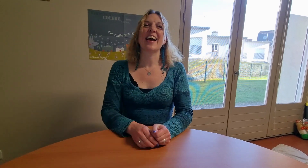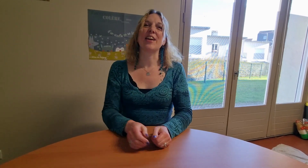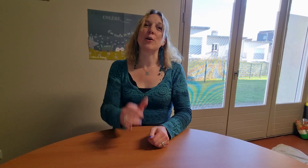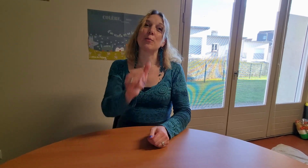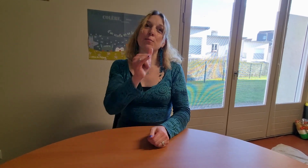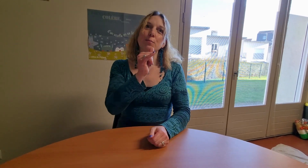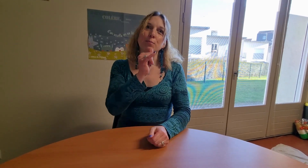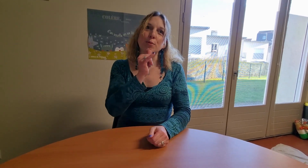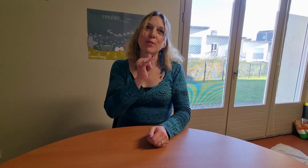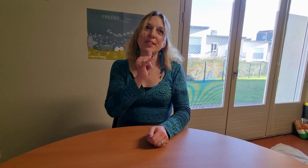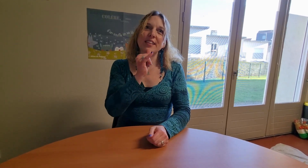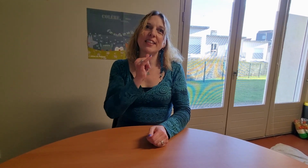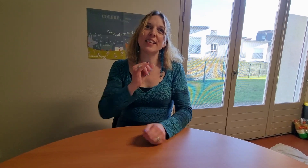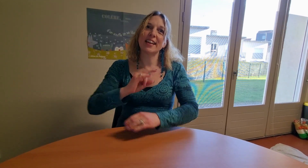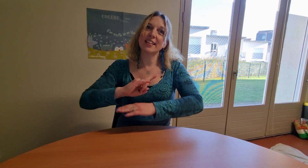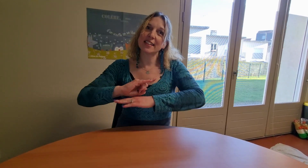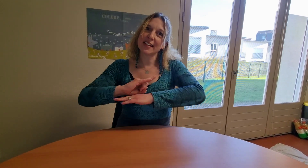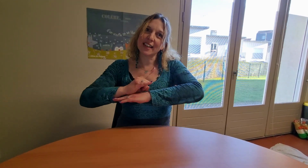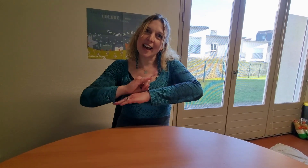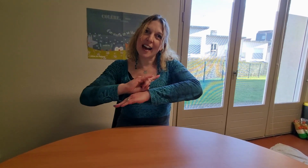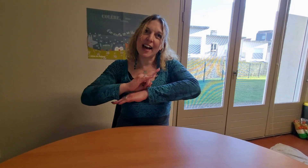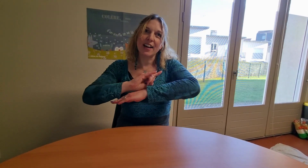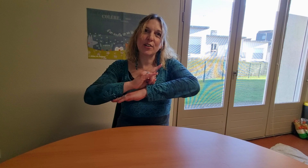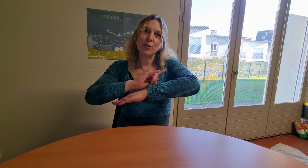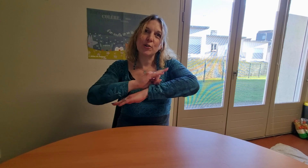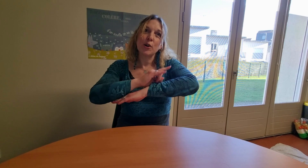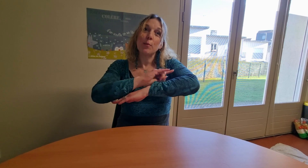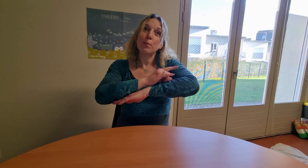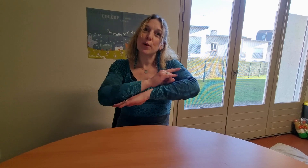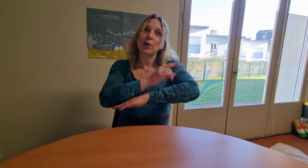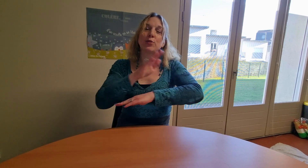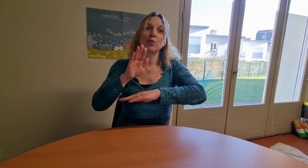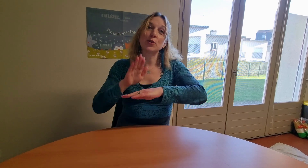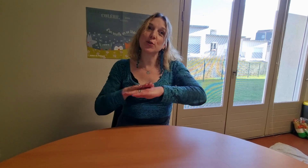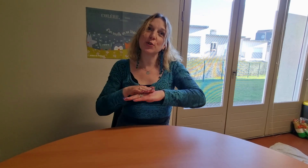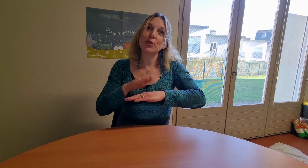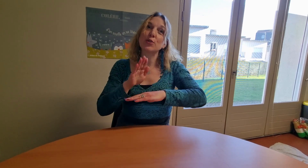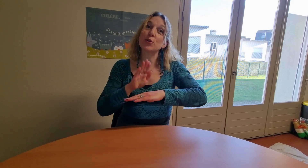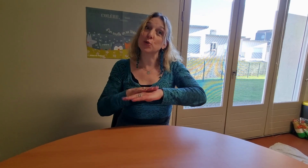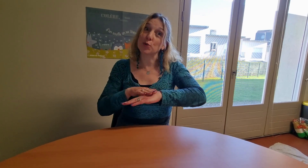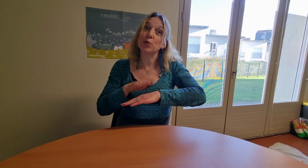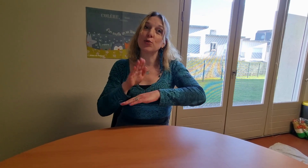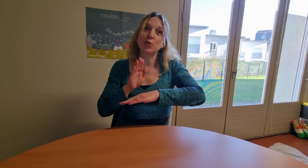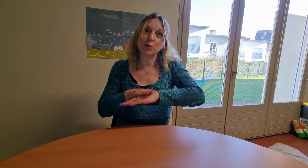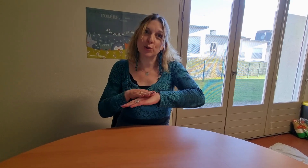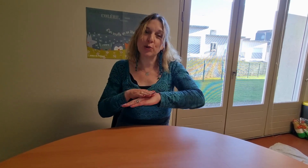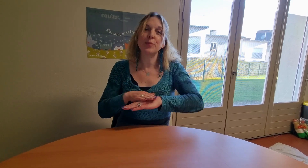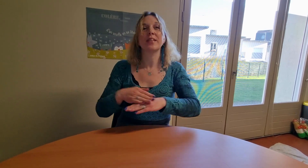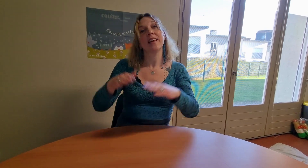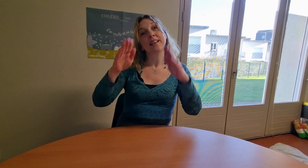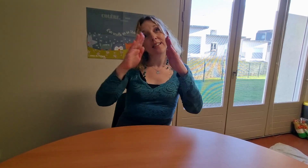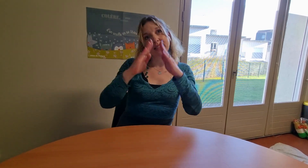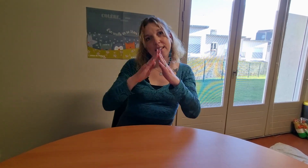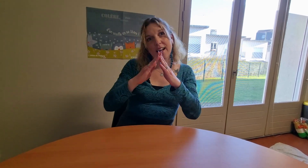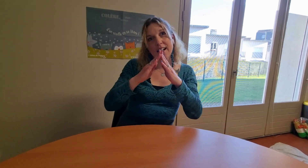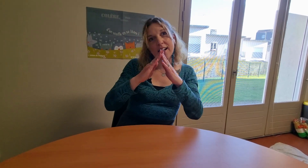Alors, petit escargot porte sur son dos